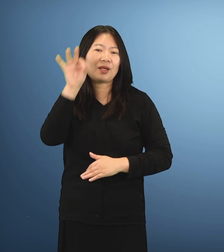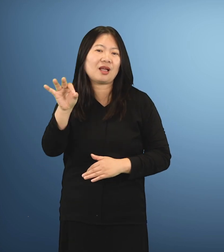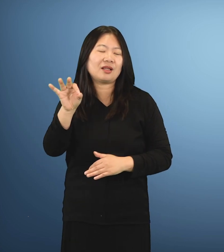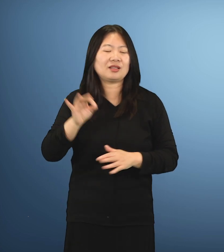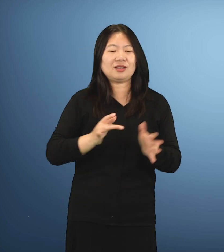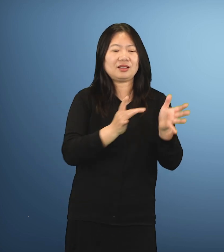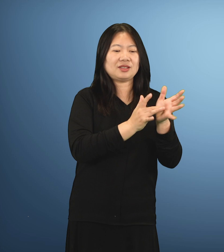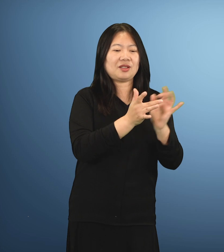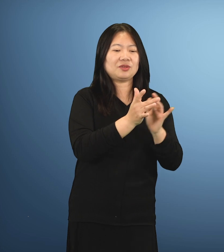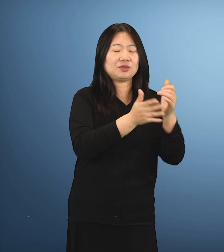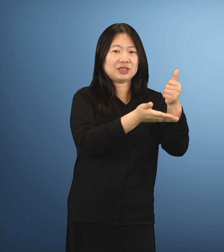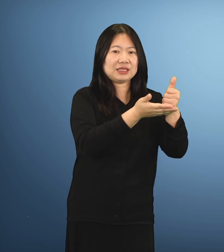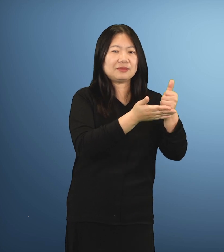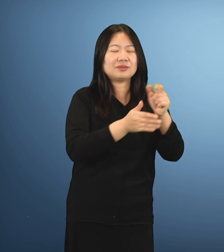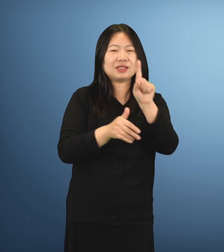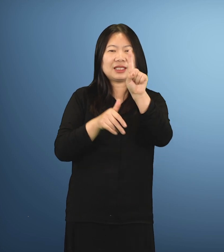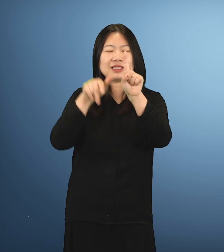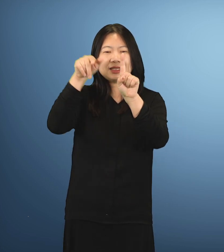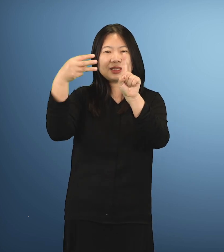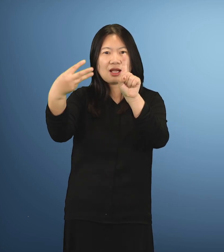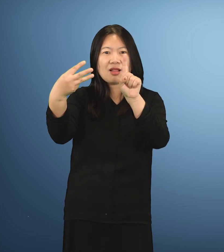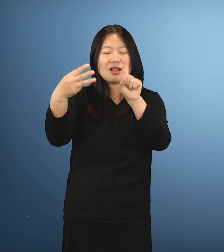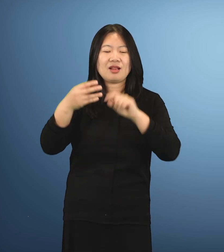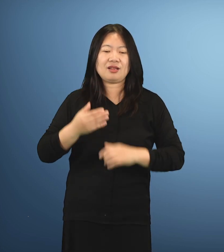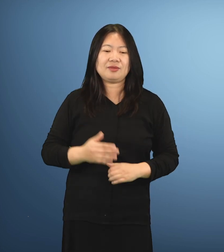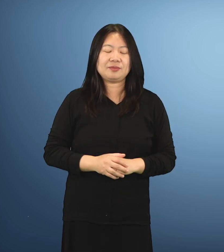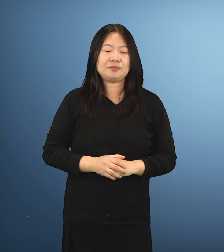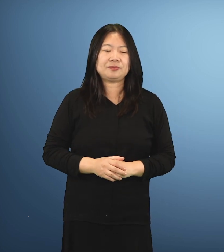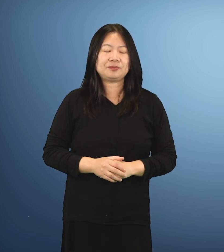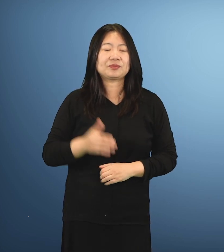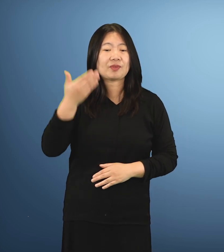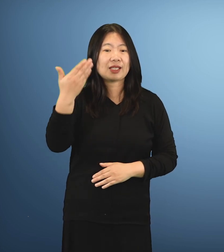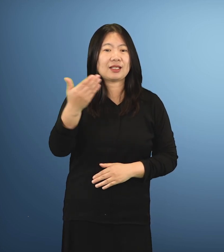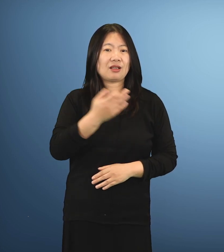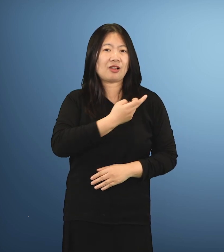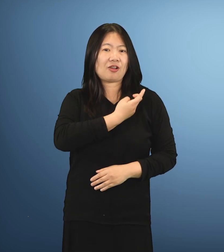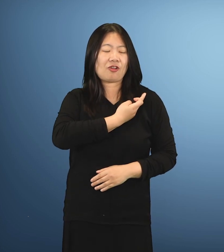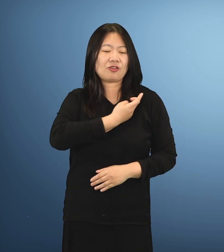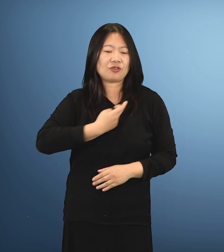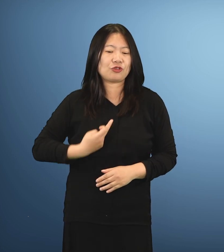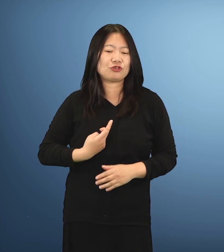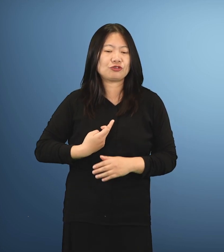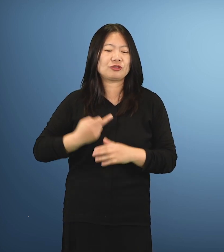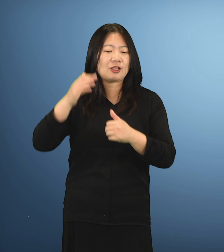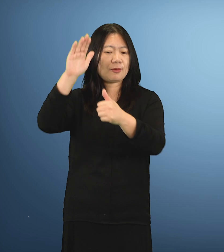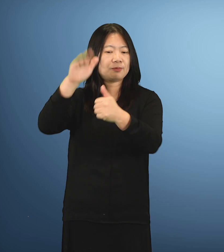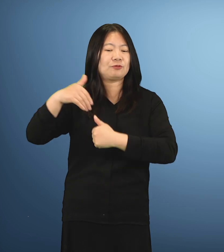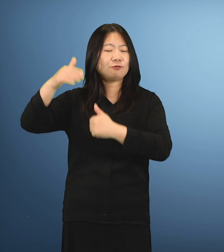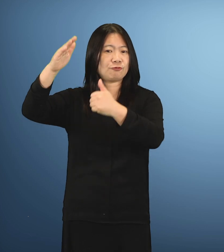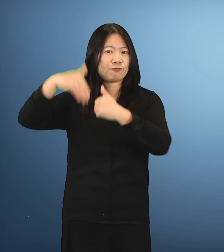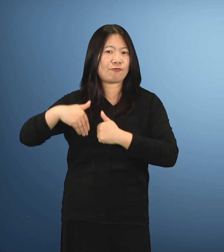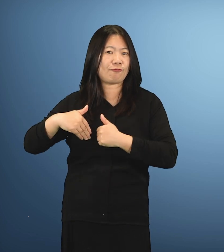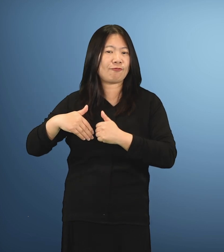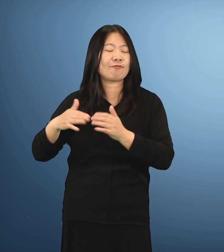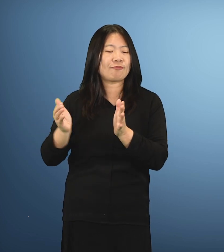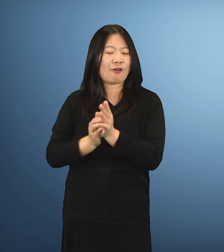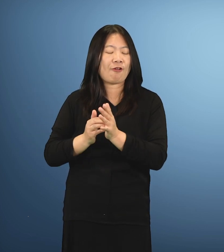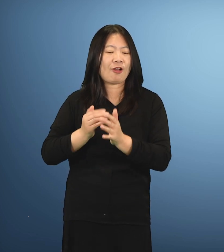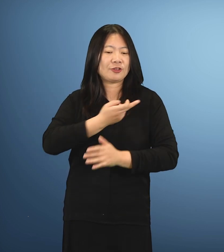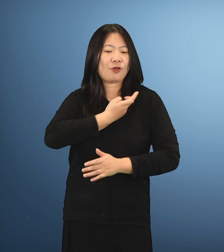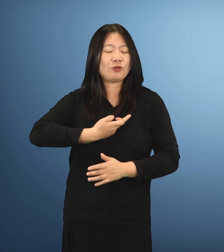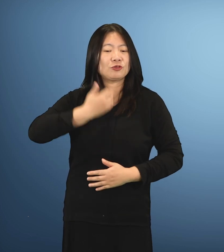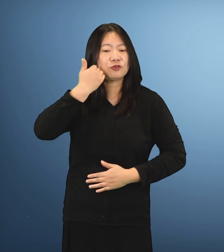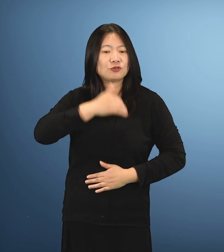예수께서 1절이죠. 그의 12 제자를 부르사. 자, 12